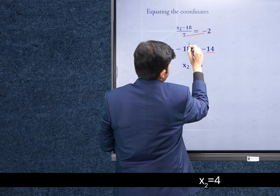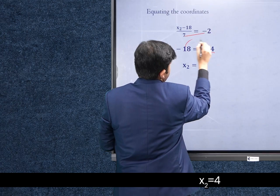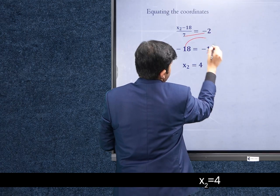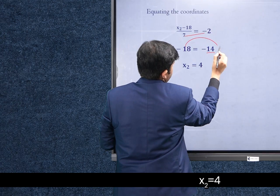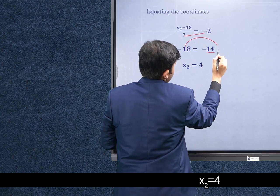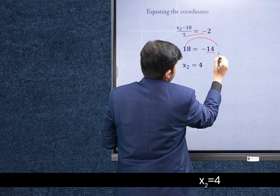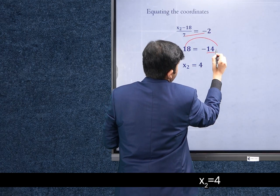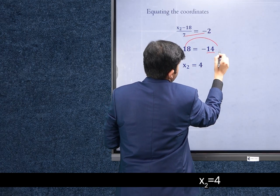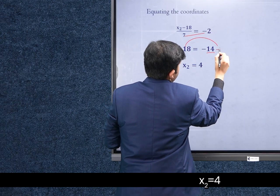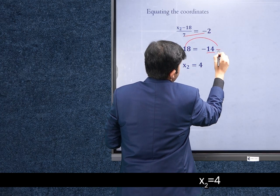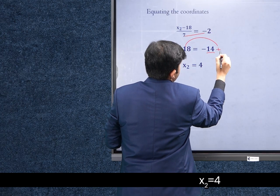ஈடு 4